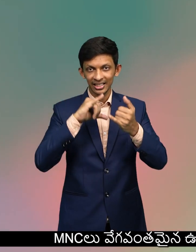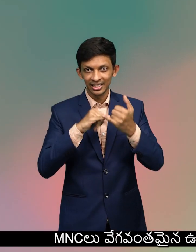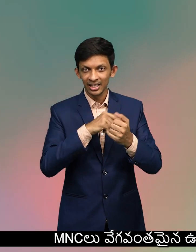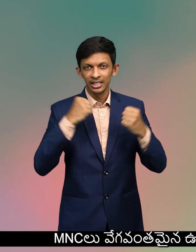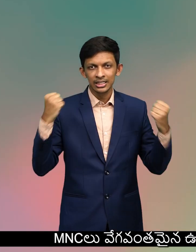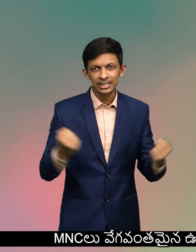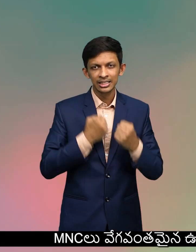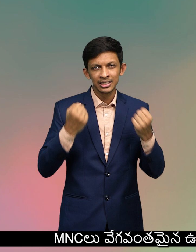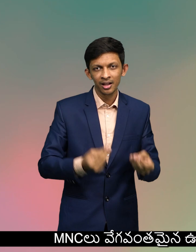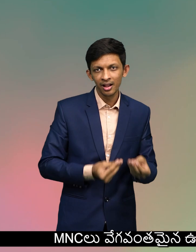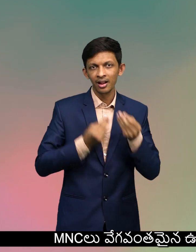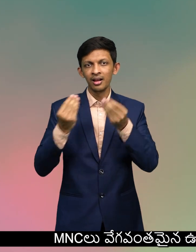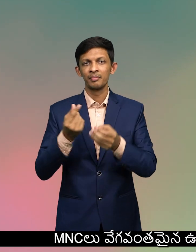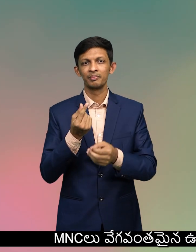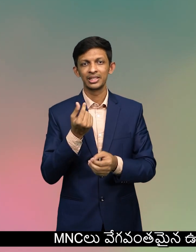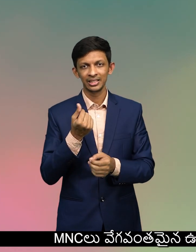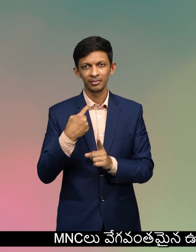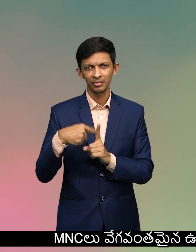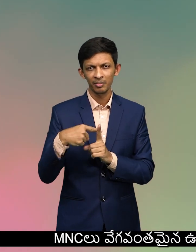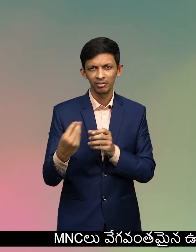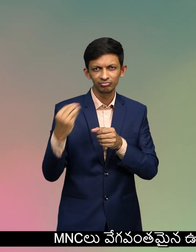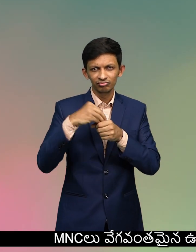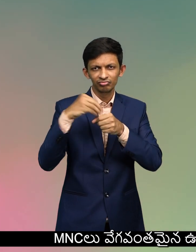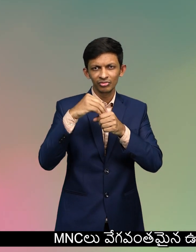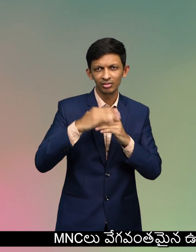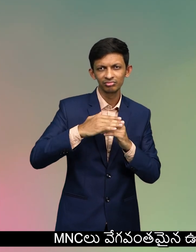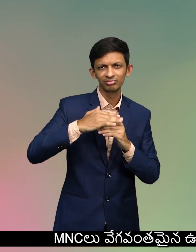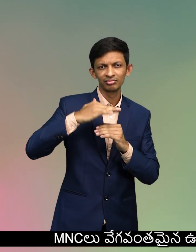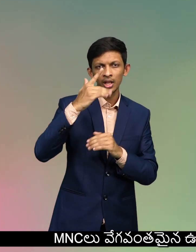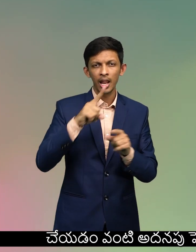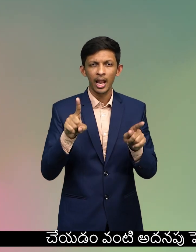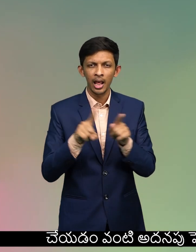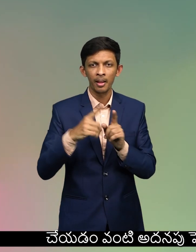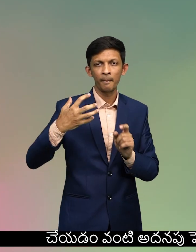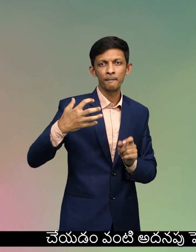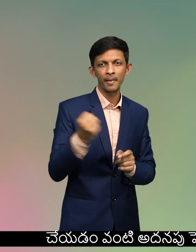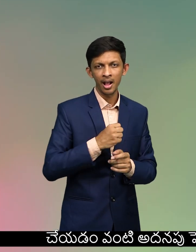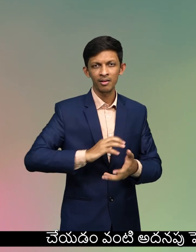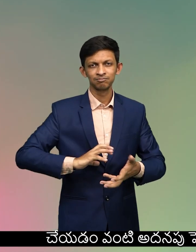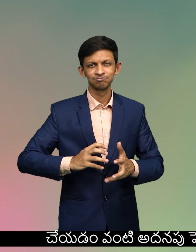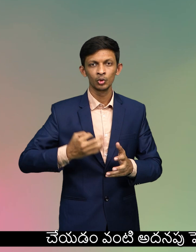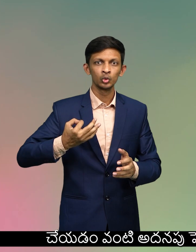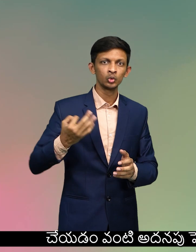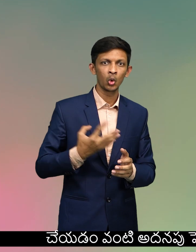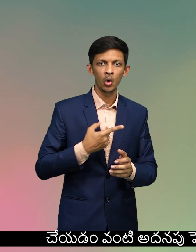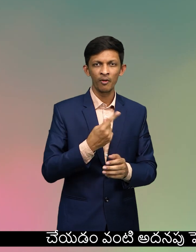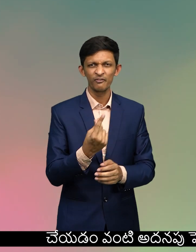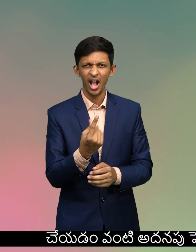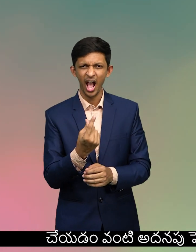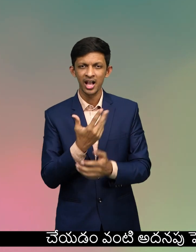ఎంఎన్సీలు వేగవంతమైన ఉత్పత్తి కోసం కొత్త యంత్రాలను కొనుగోలు చేయడం వంటి అదనపు పెట్టుబడులకు డబ్బును